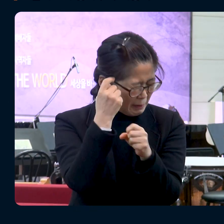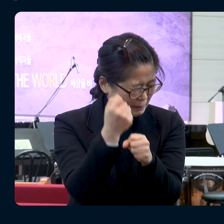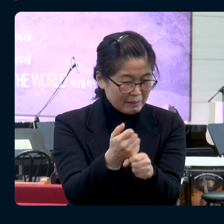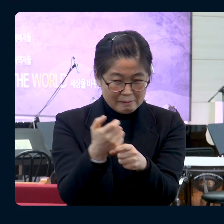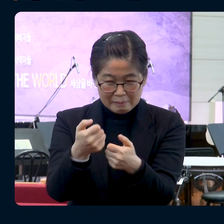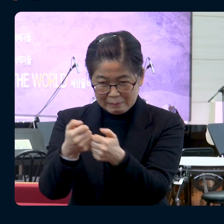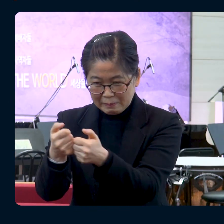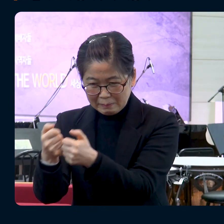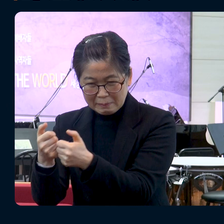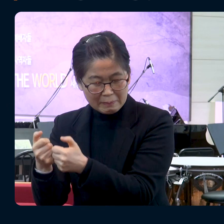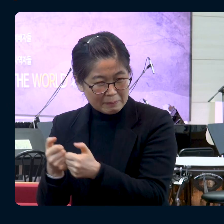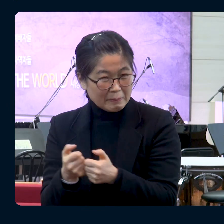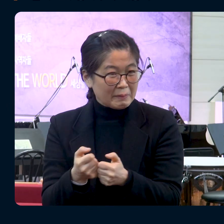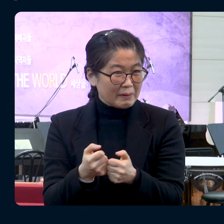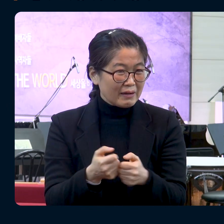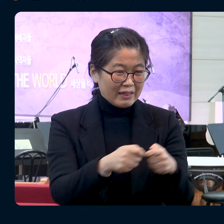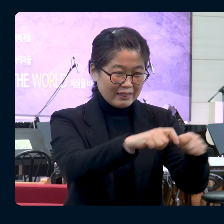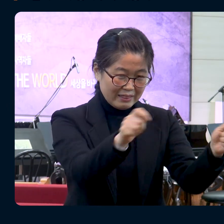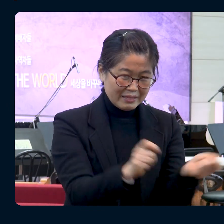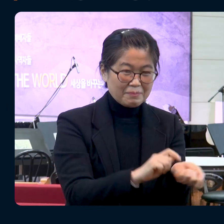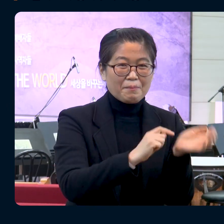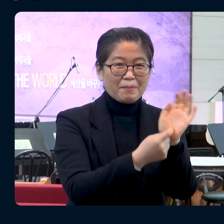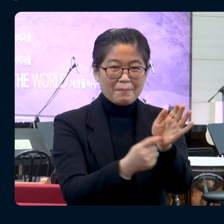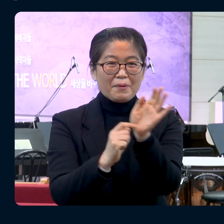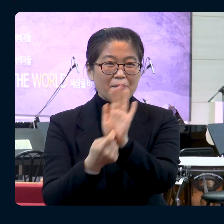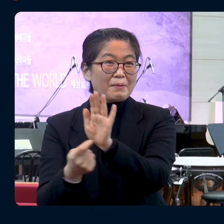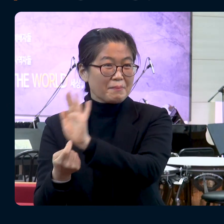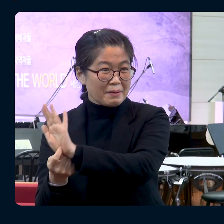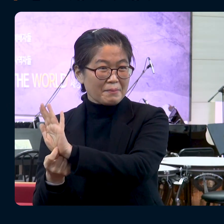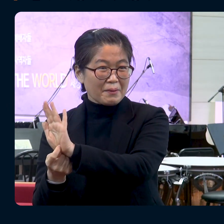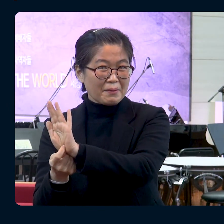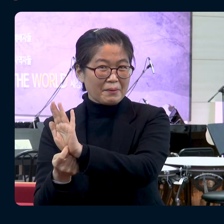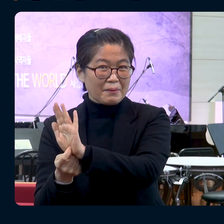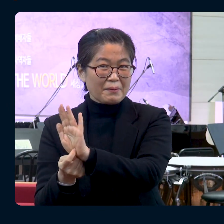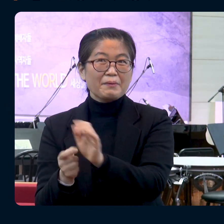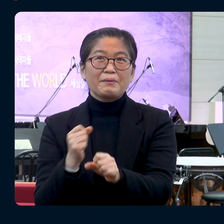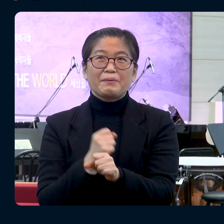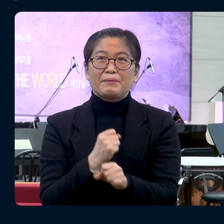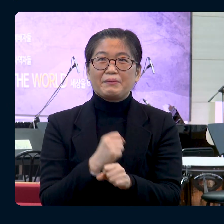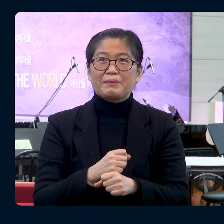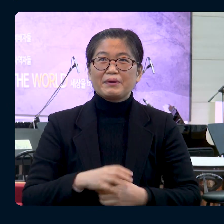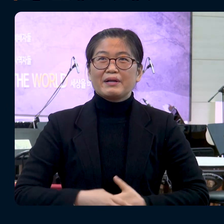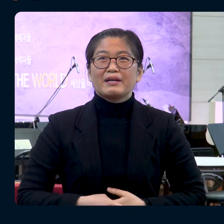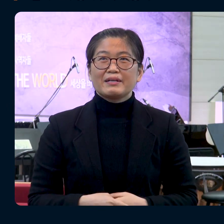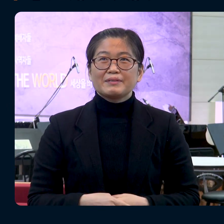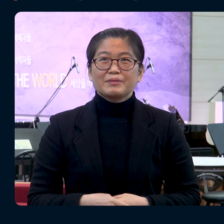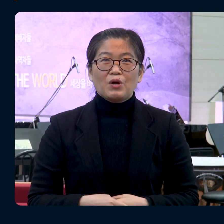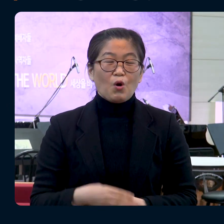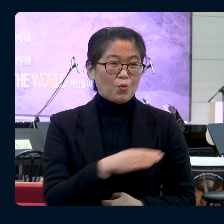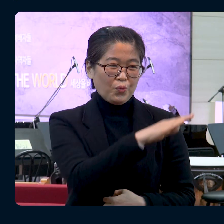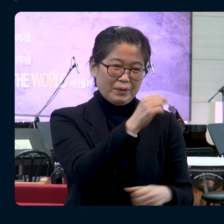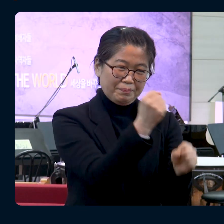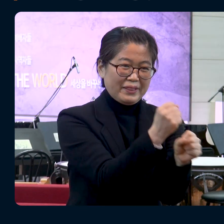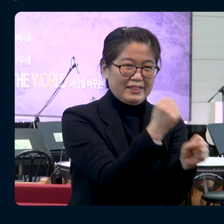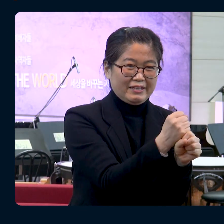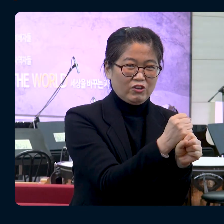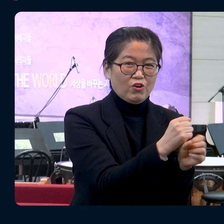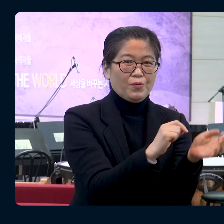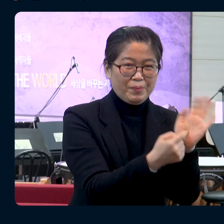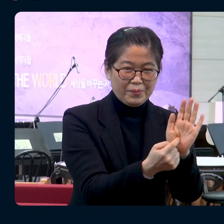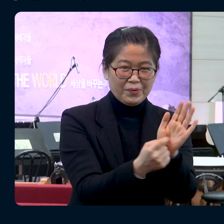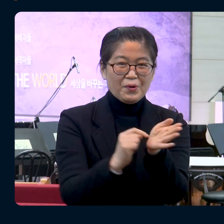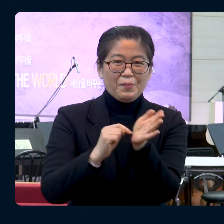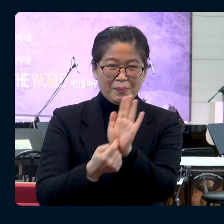기도하고 해서 그 팀들이 나와서 이제 프레젠테이션을 합니다. 우리가 만든 지침은 이거다 이렇게.